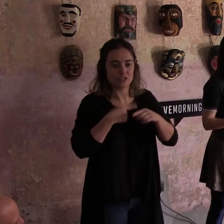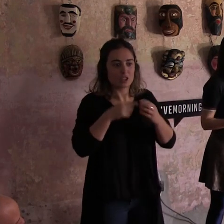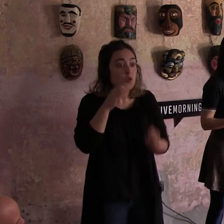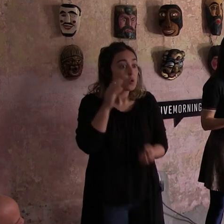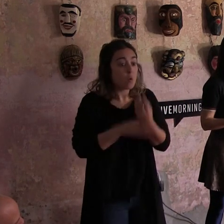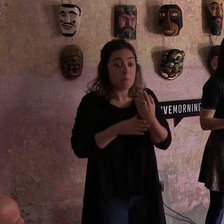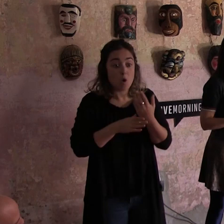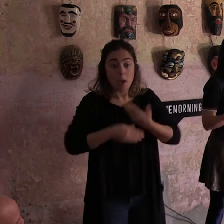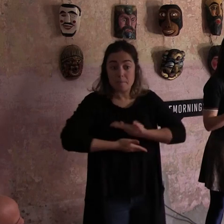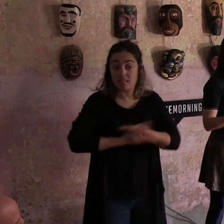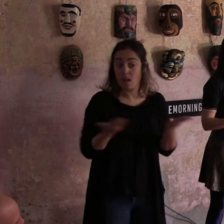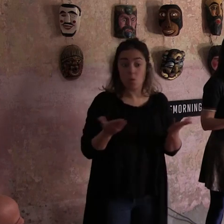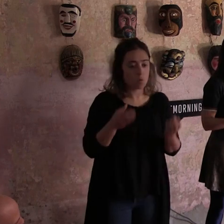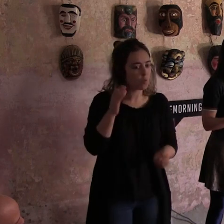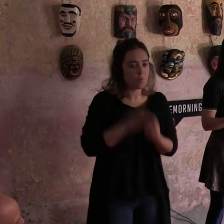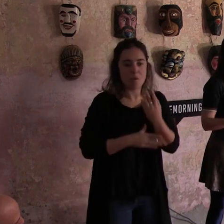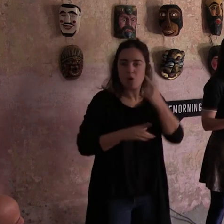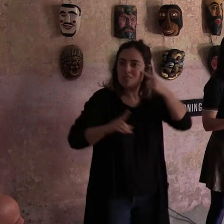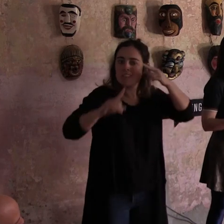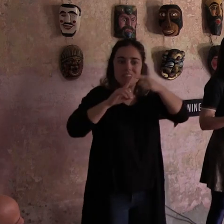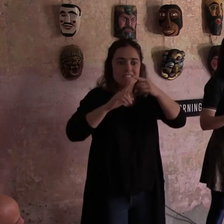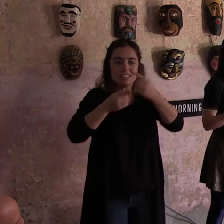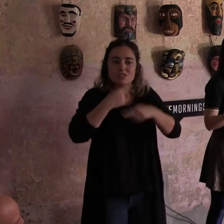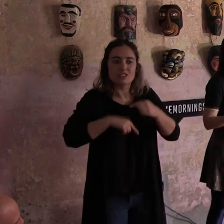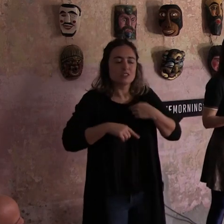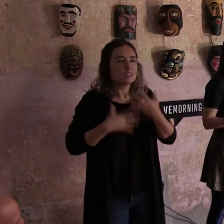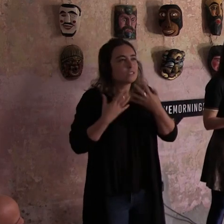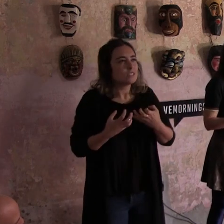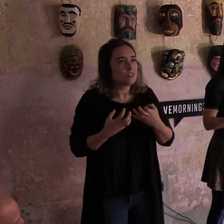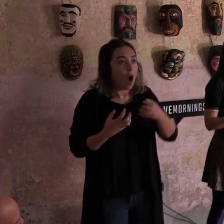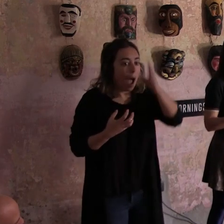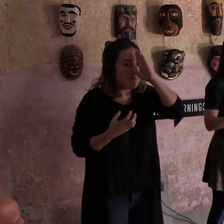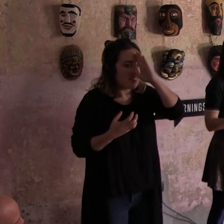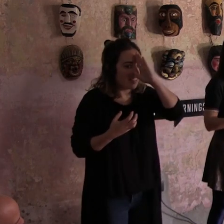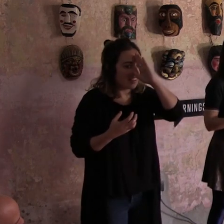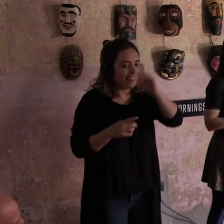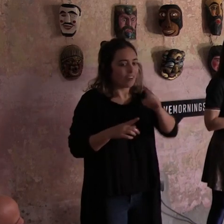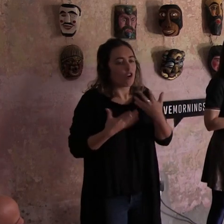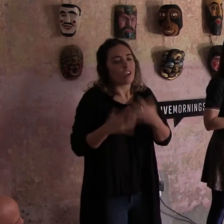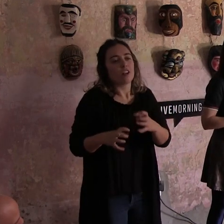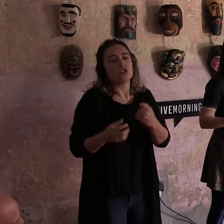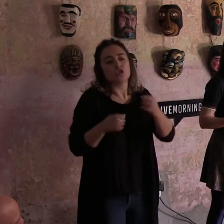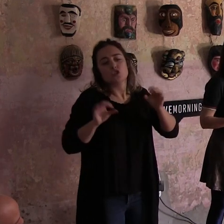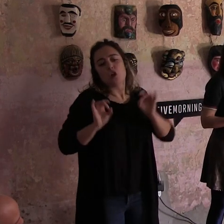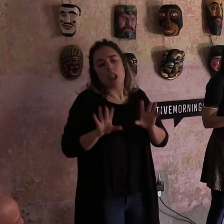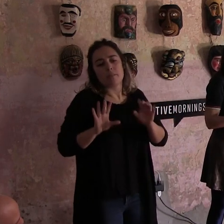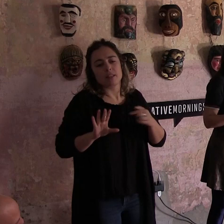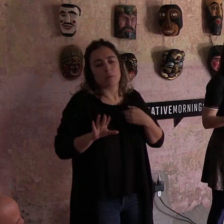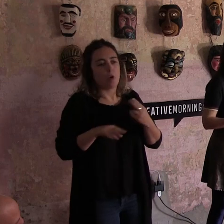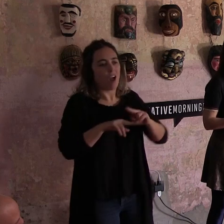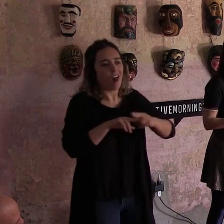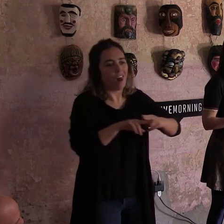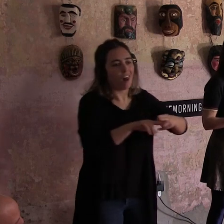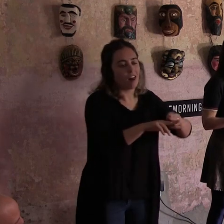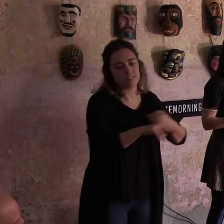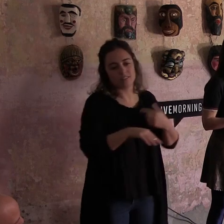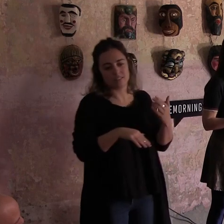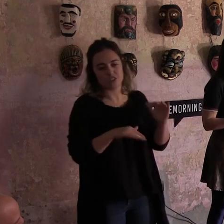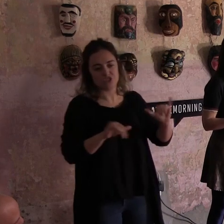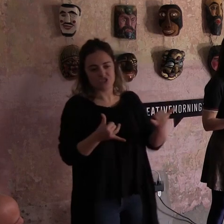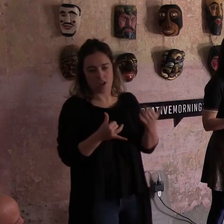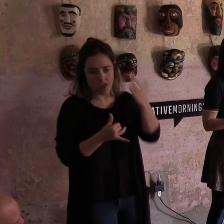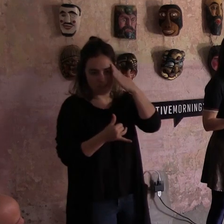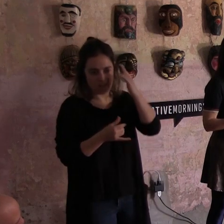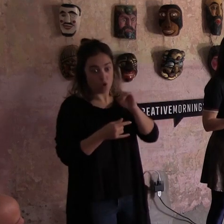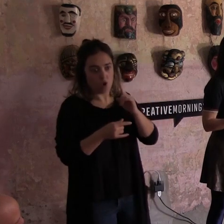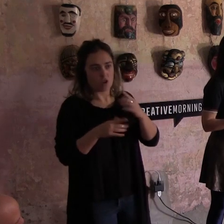un nuevo desafío. O sea, yo cada vez que voy a hacer algo quiero aprender, no quiero solo repetir lo que ya sé, sino que